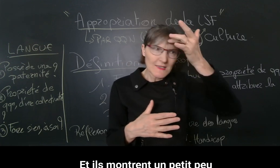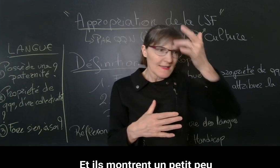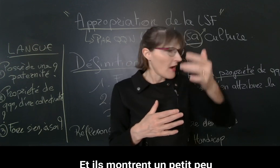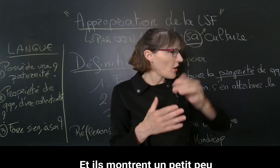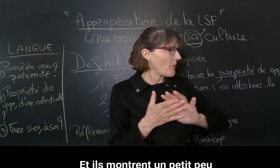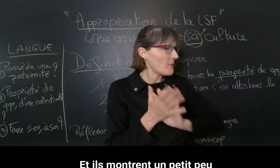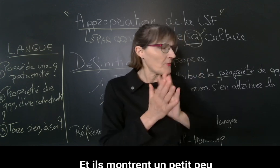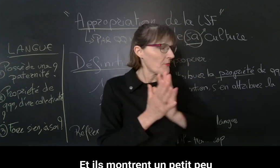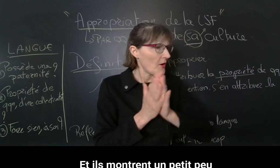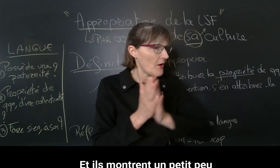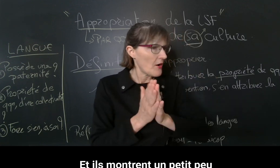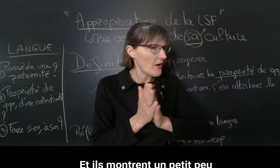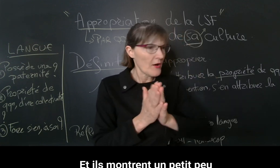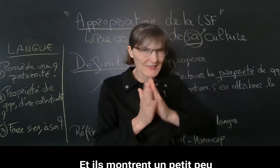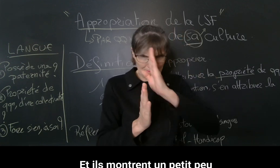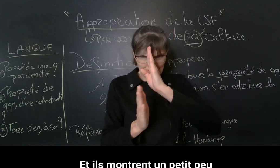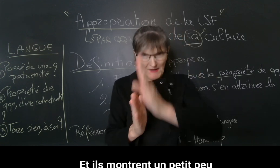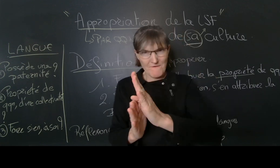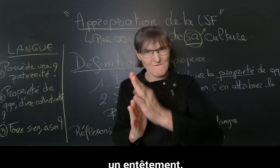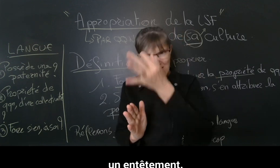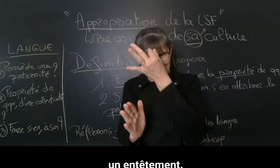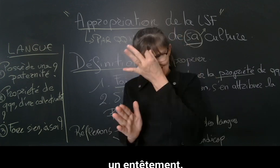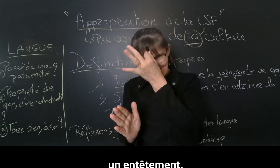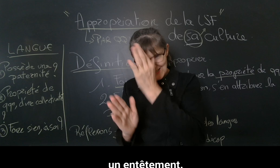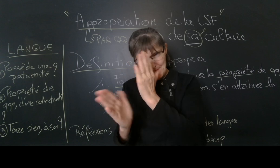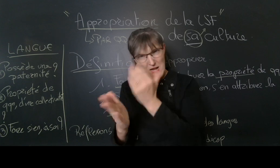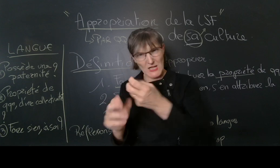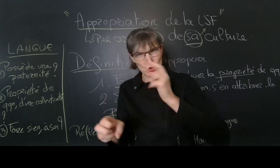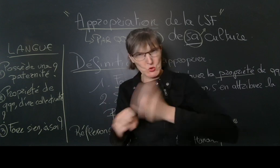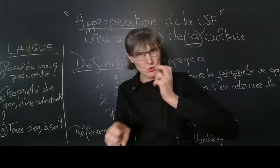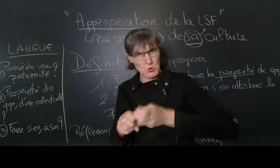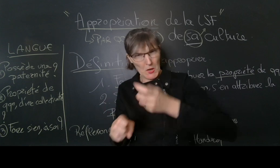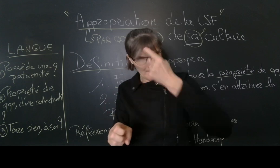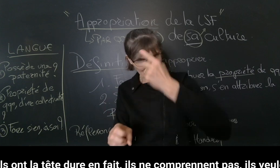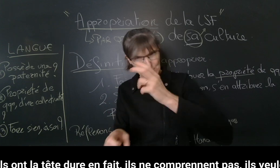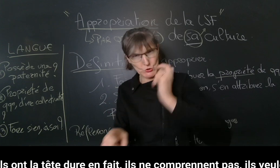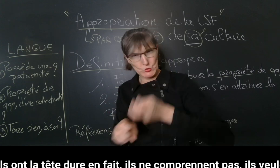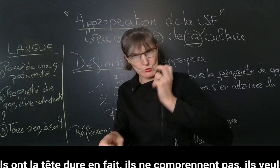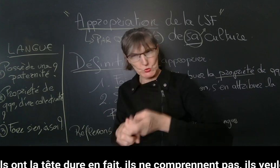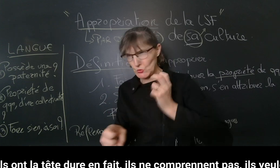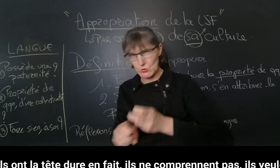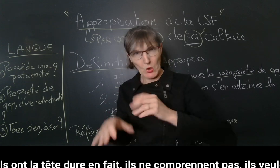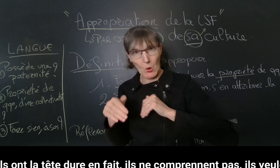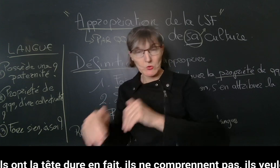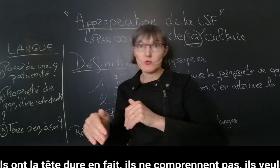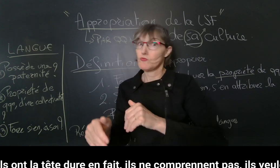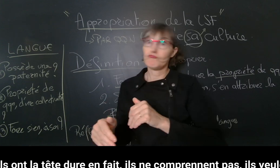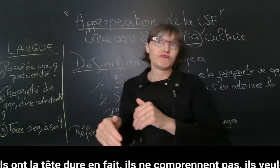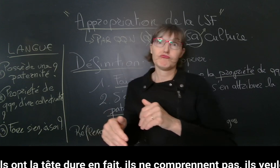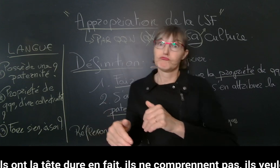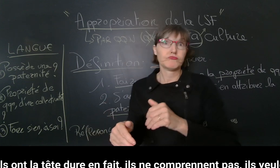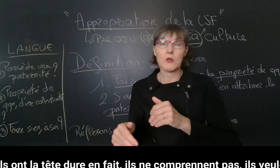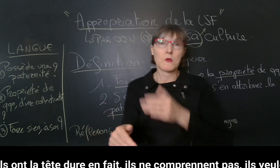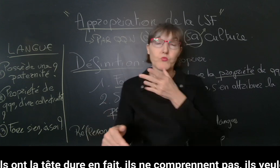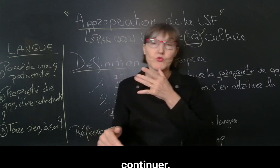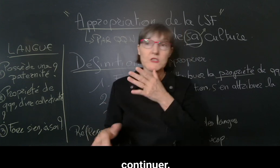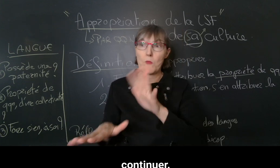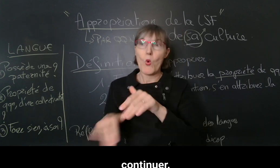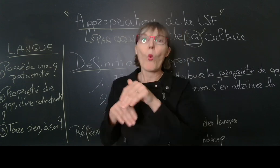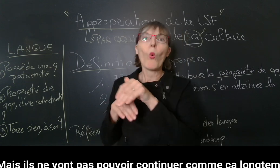et ils montrent un petit peu un entêtement ils ont la tête dure en fait ils comprennent pas ils veulent continuer mais